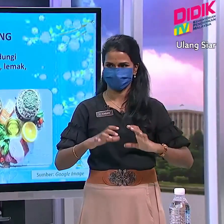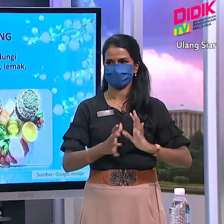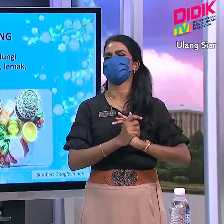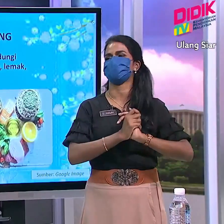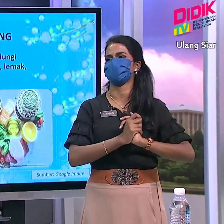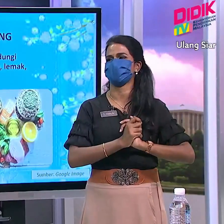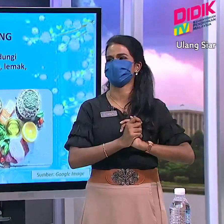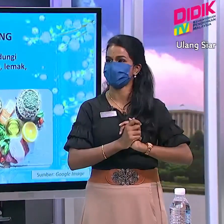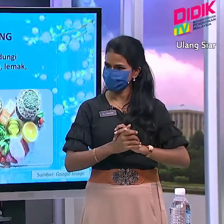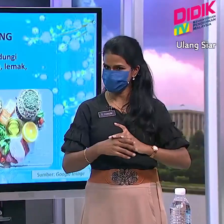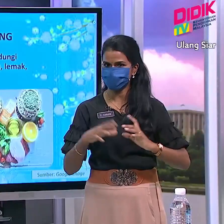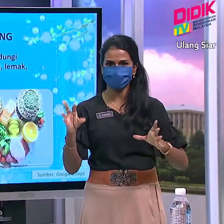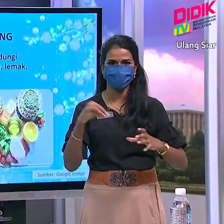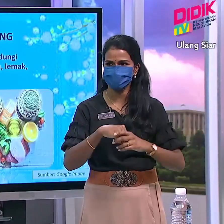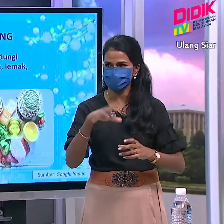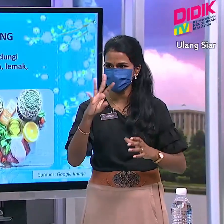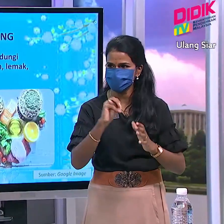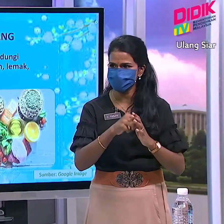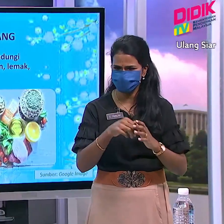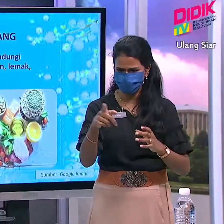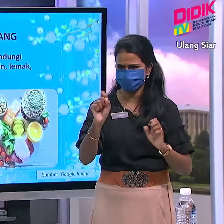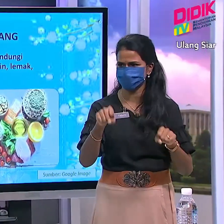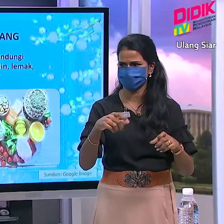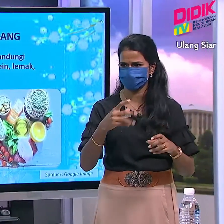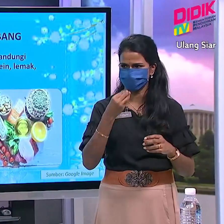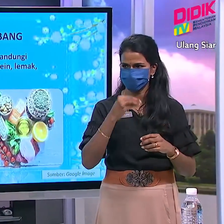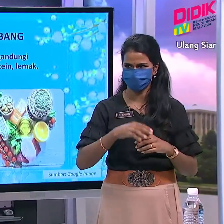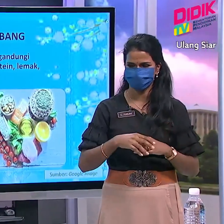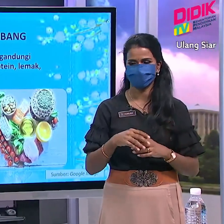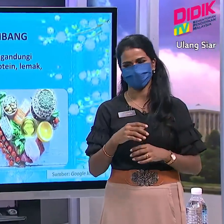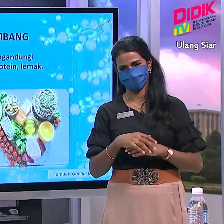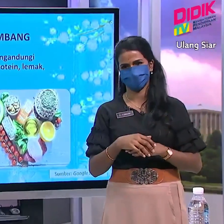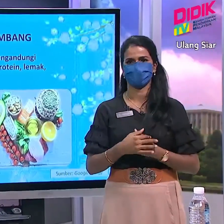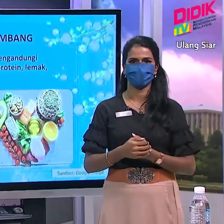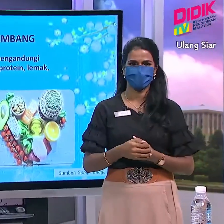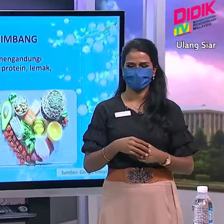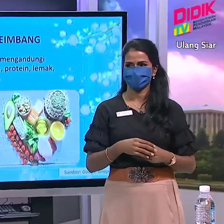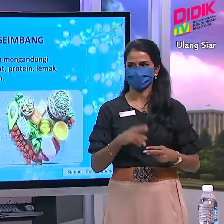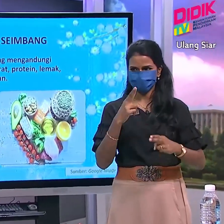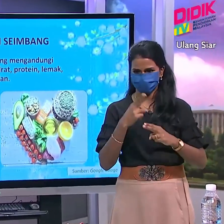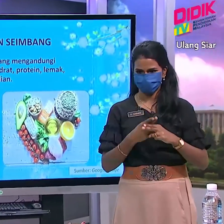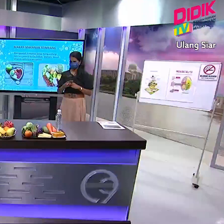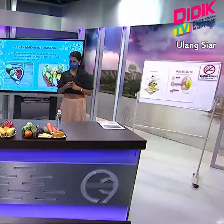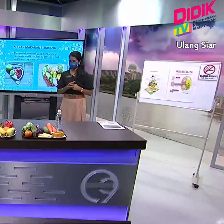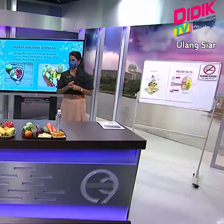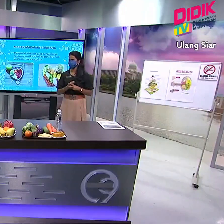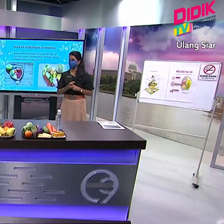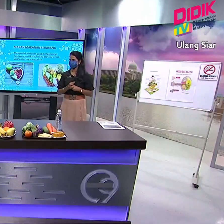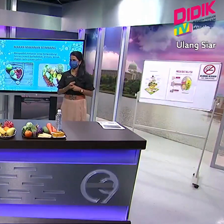Segera. Sebab so, dalam masa 5 minit kan boleh makan dah. Mudah. Sangat mudah kan?